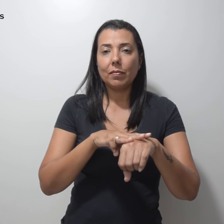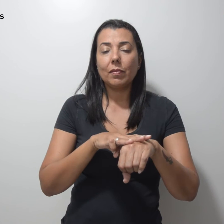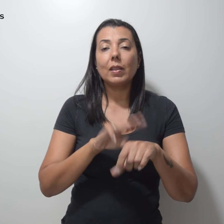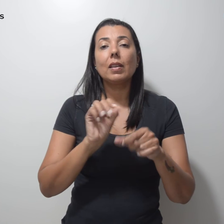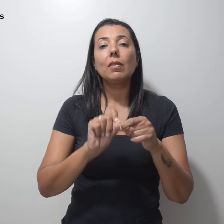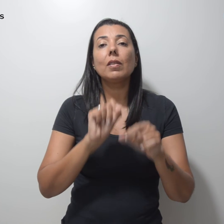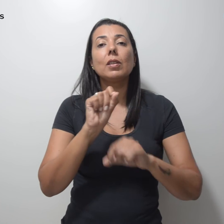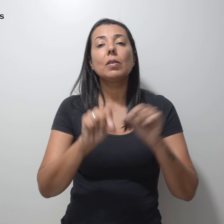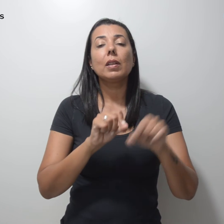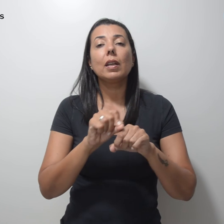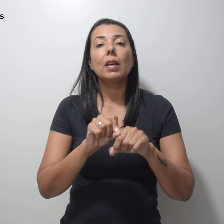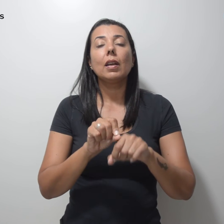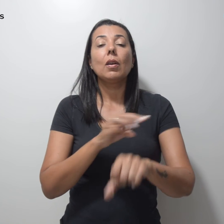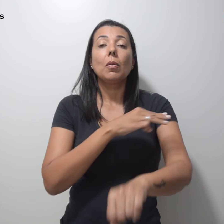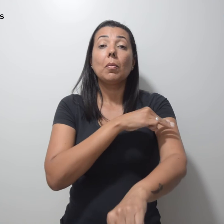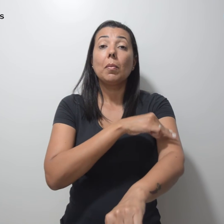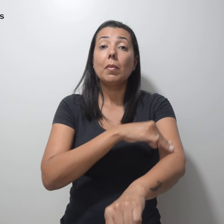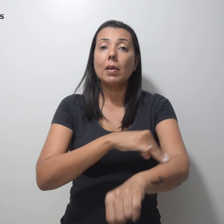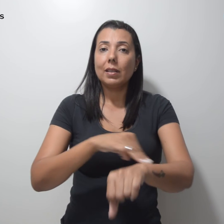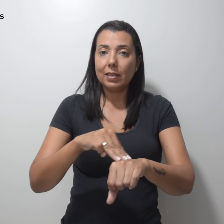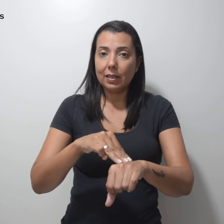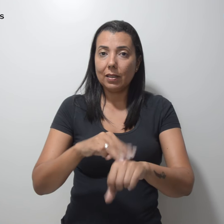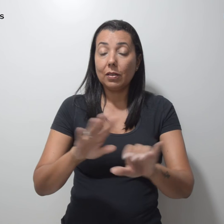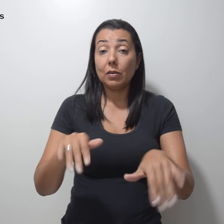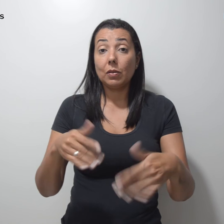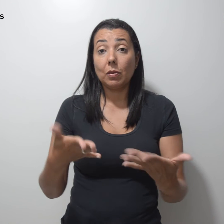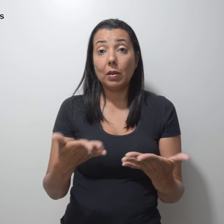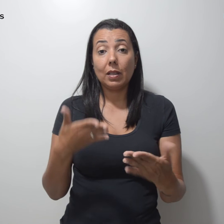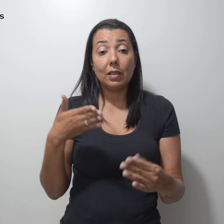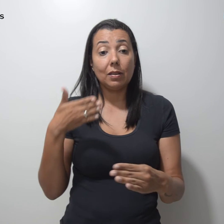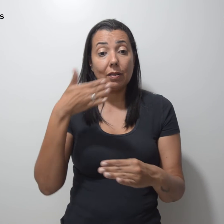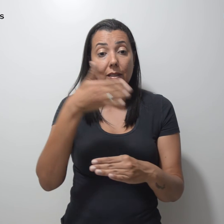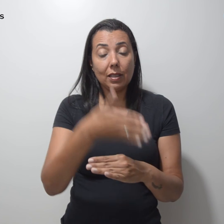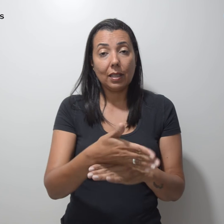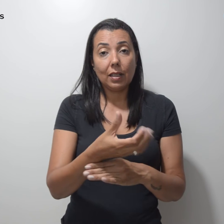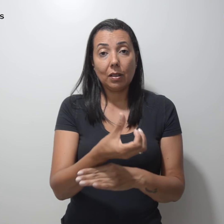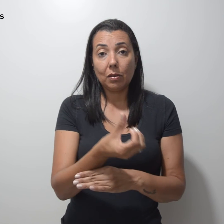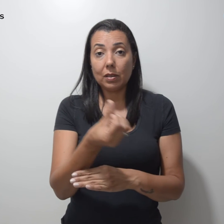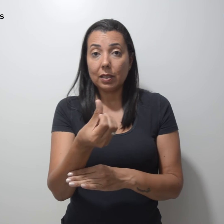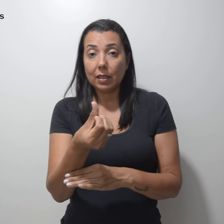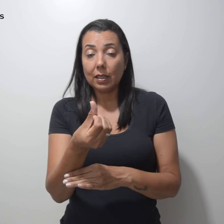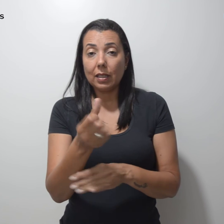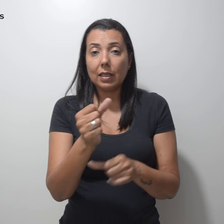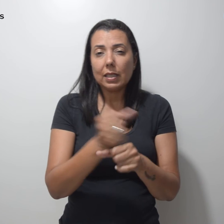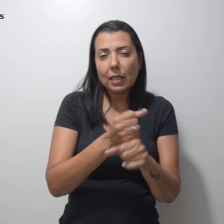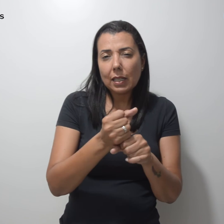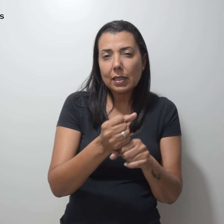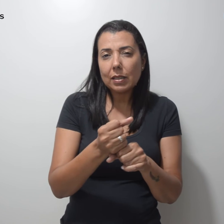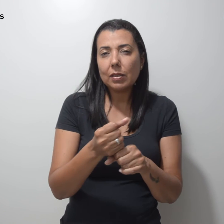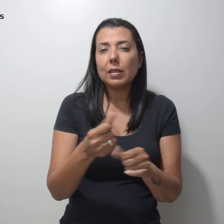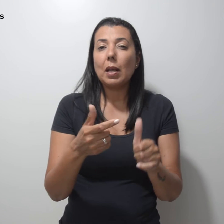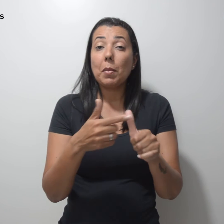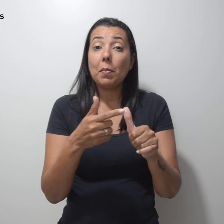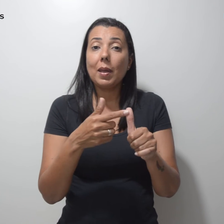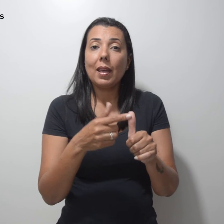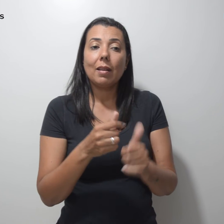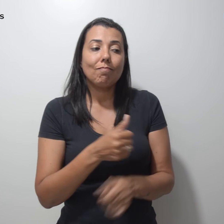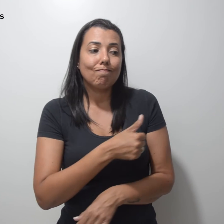o magistério. Quando eu entrei com 6 anos na primeira série, fui colocada numa turma